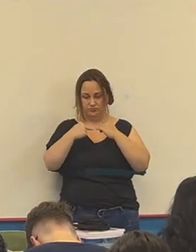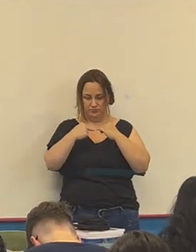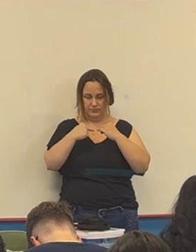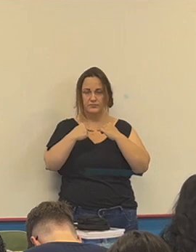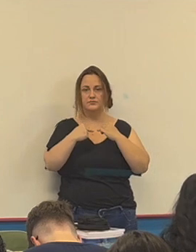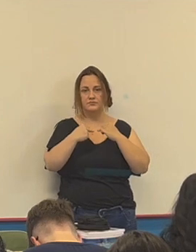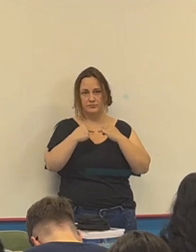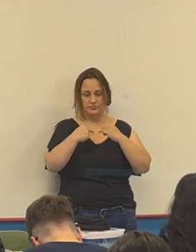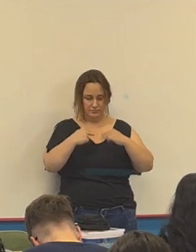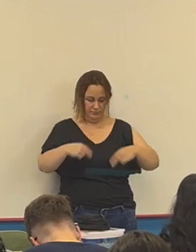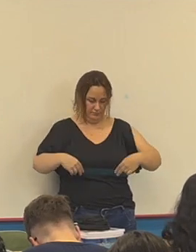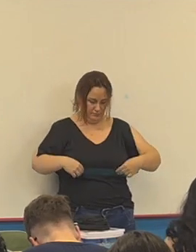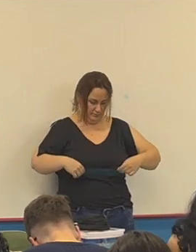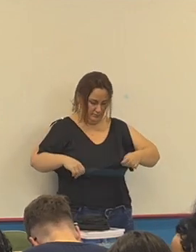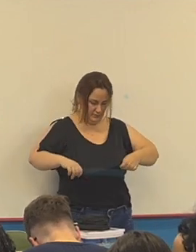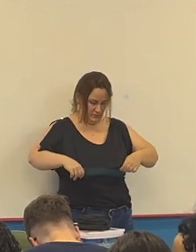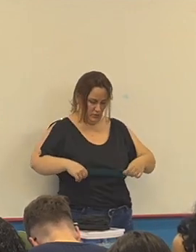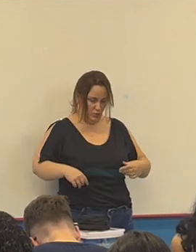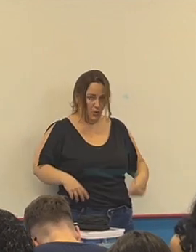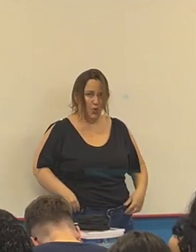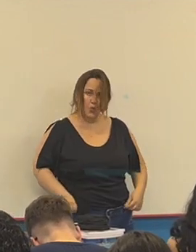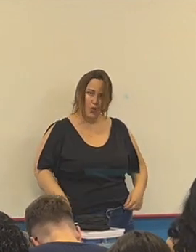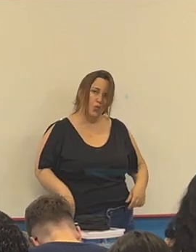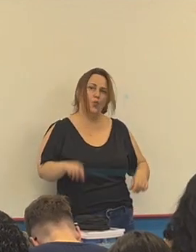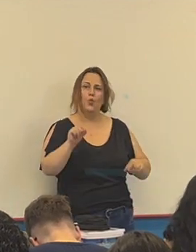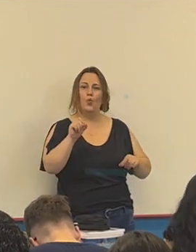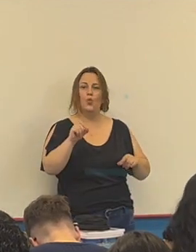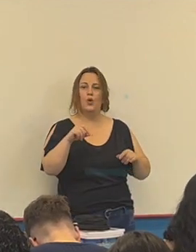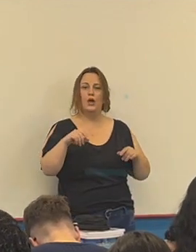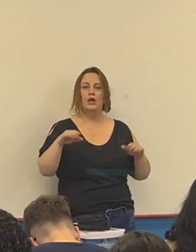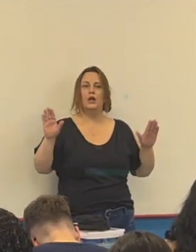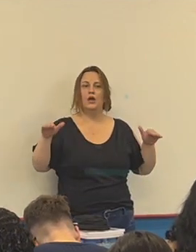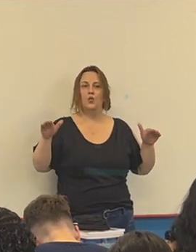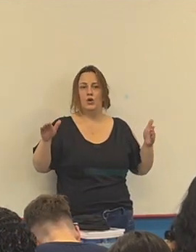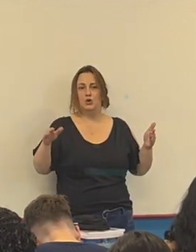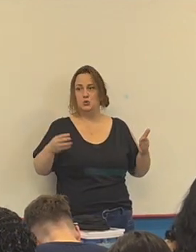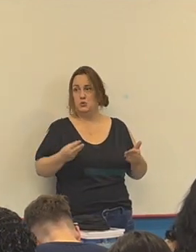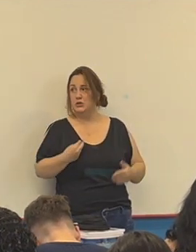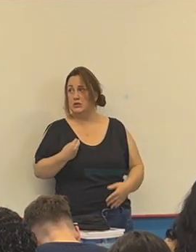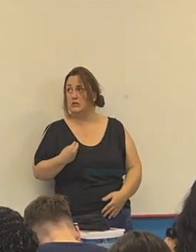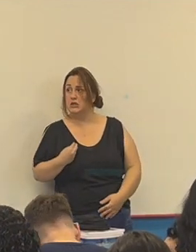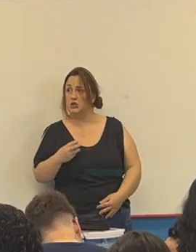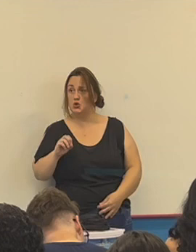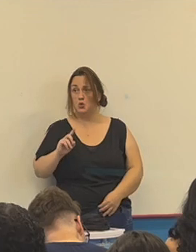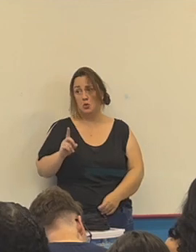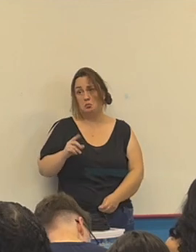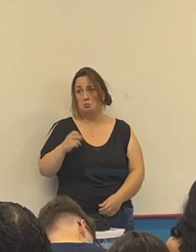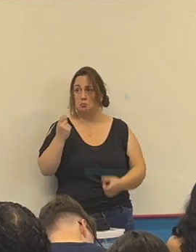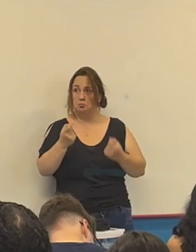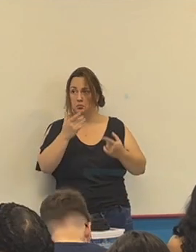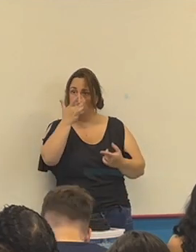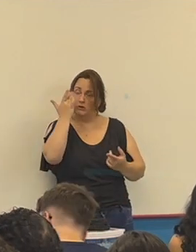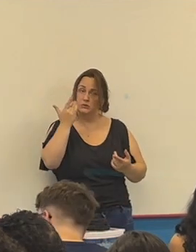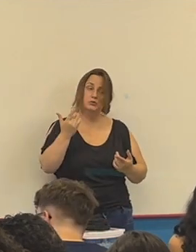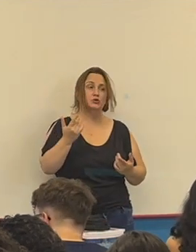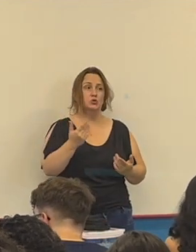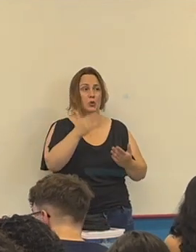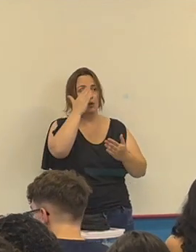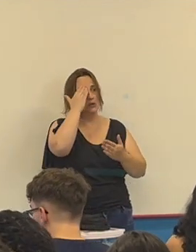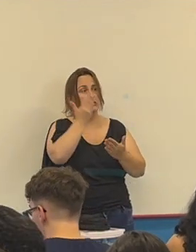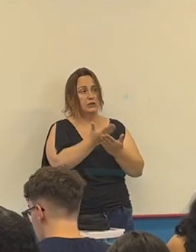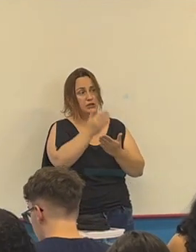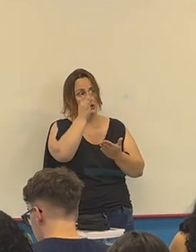história e dizer o que é o anjo em si. O anjo existe? Para muitas pessoas existe, mas